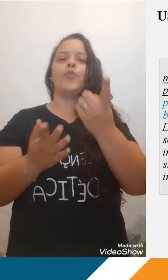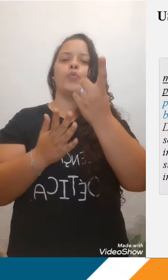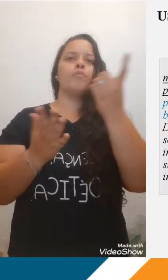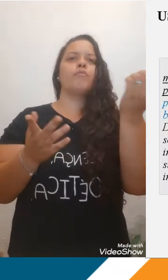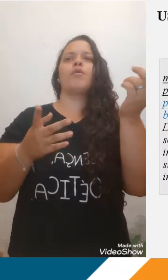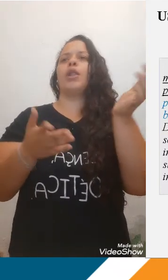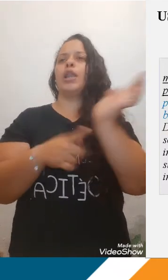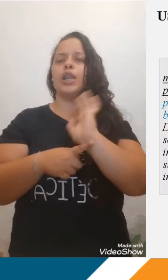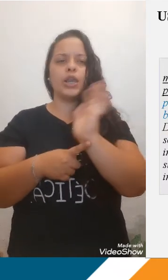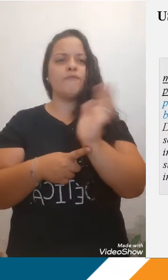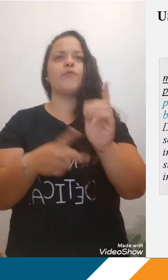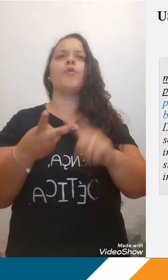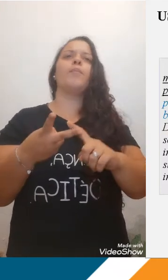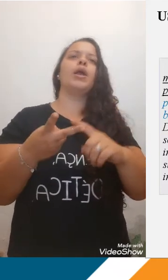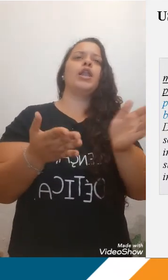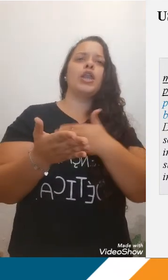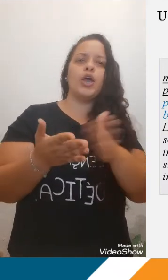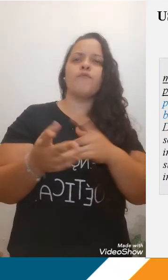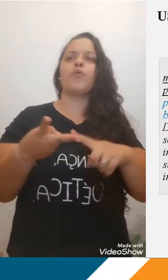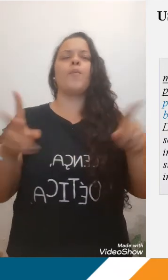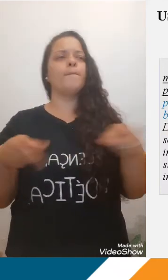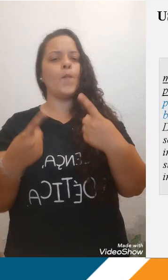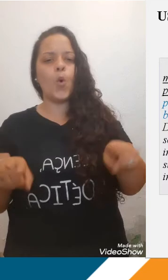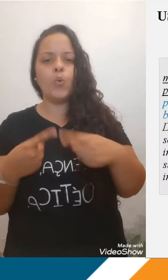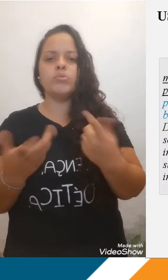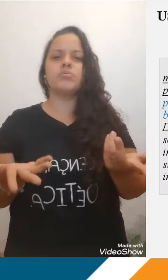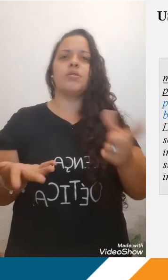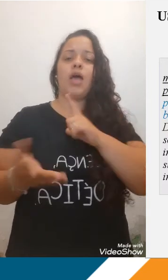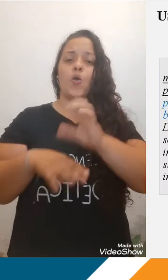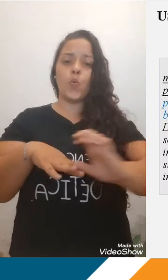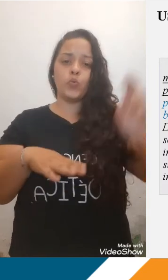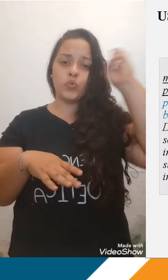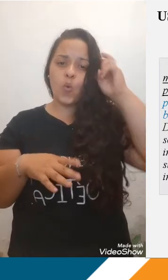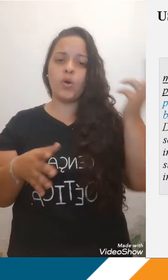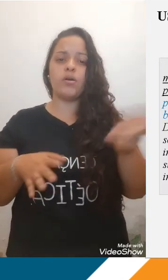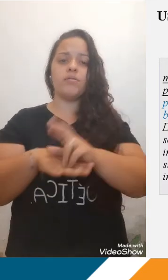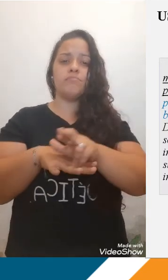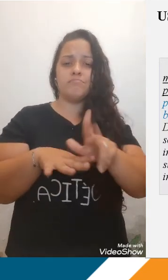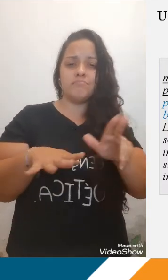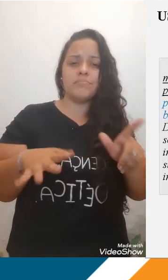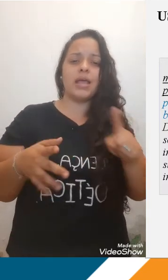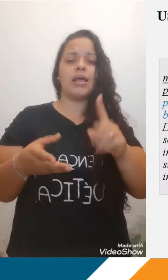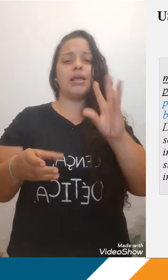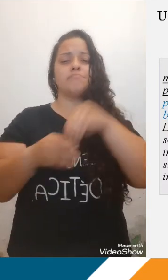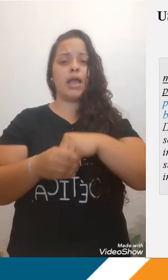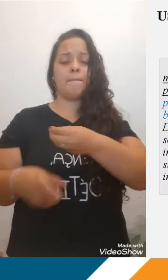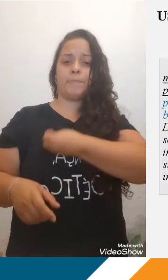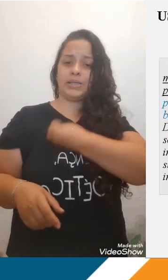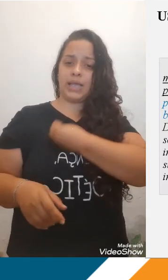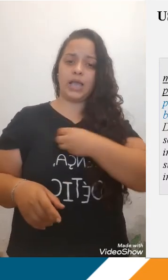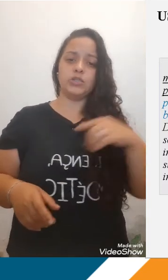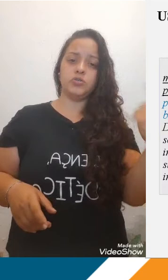documentários, livros, músicas. Então, a cultura de massa, a cultura que está presente no